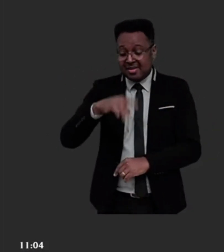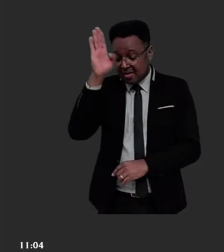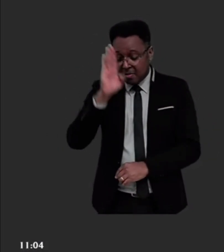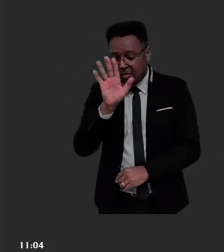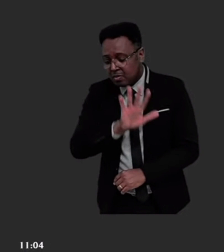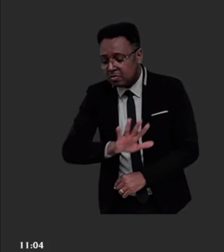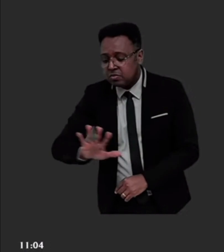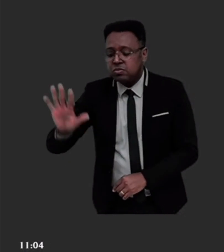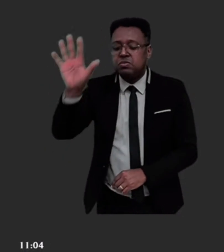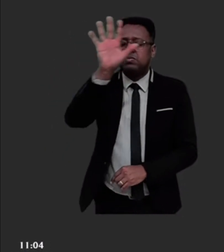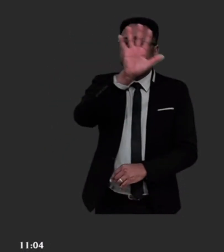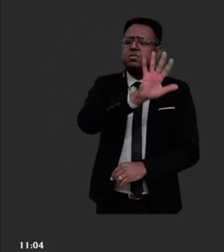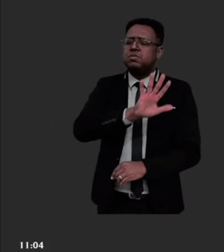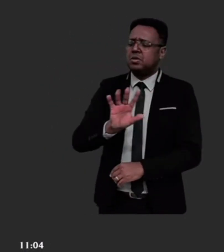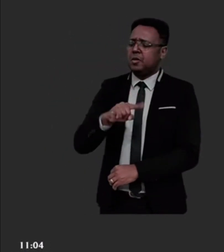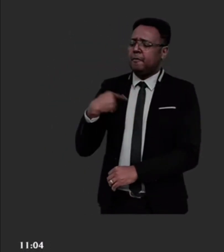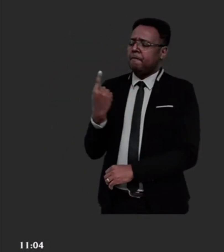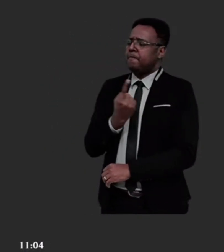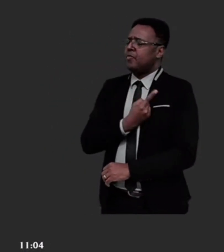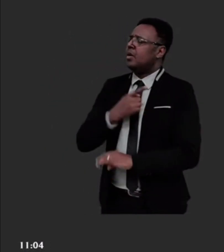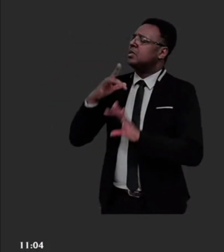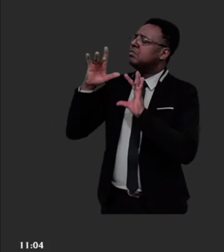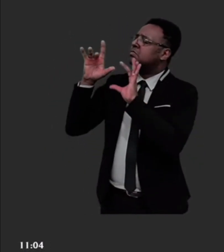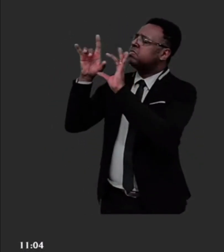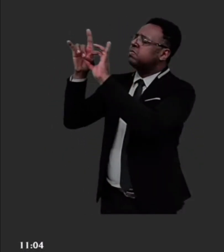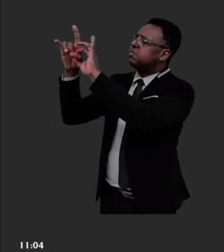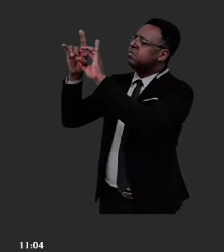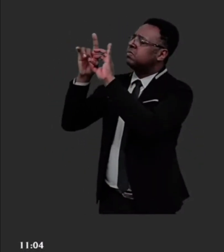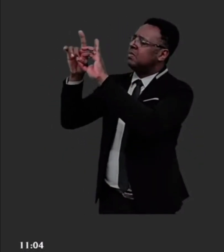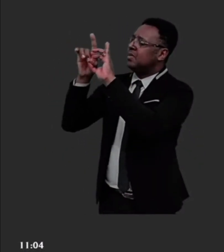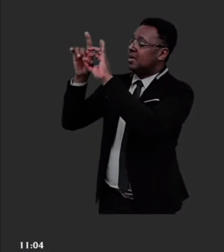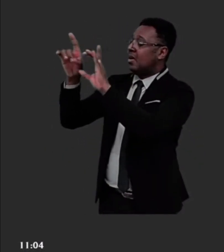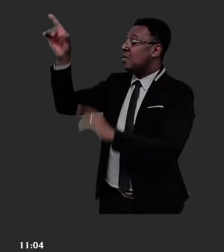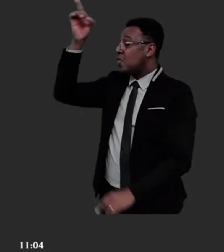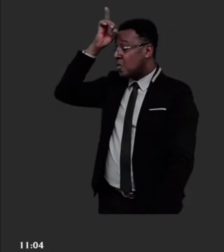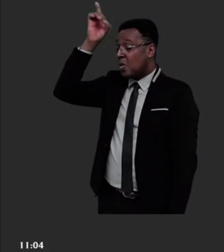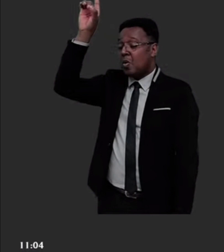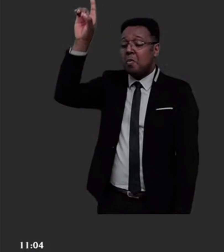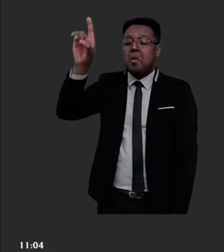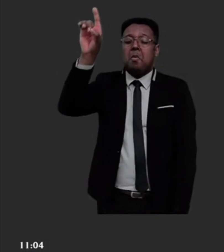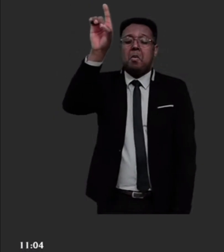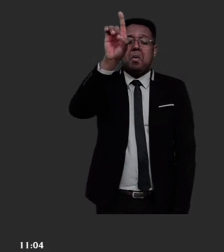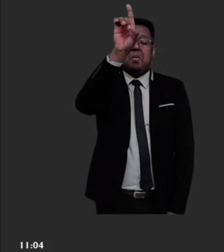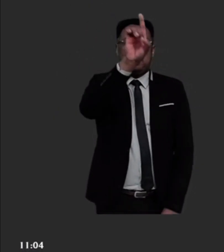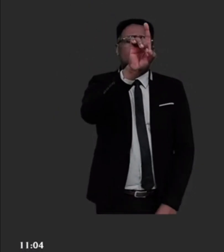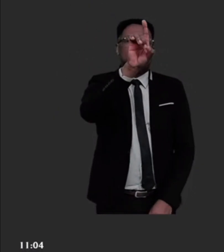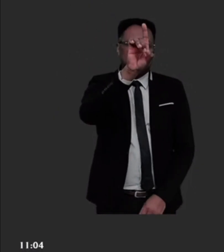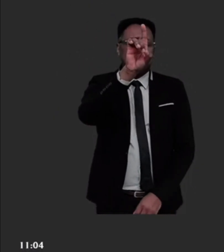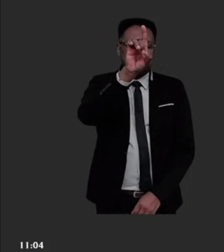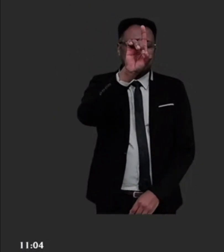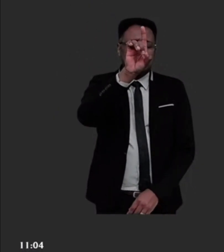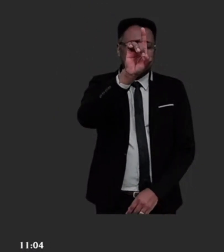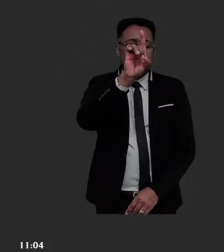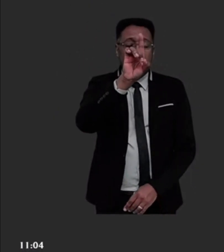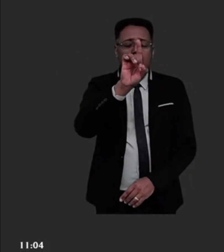Deus, na mesma comunhão, Senhor eterno, onde receberam o pão celestial, para alimentar as almas. Senhor, dá-lhe